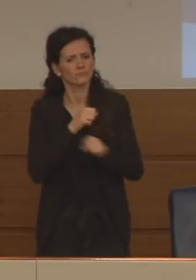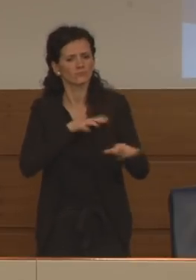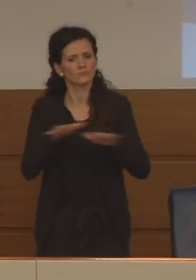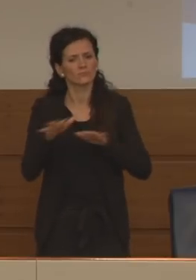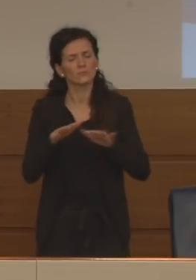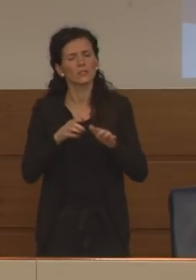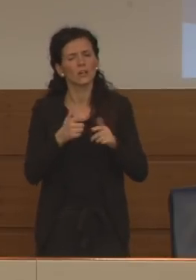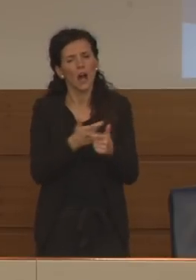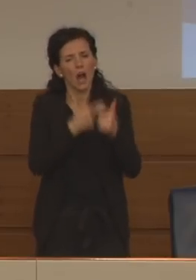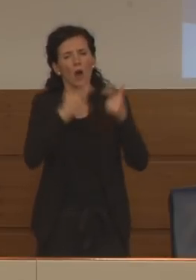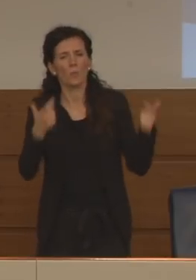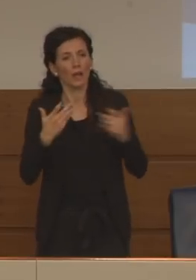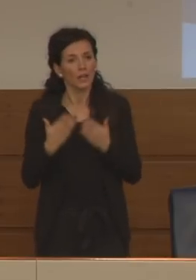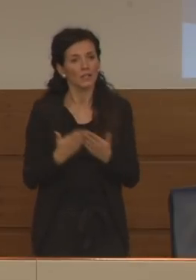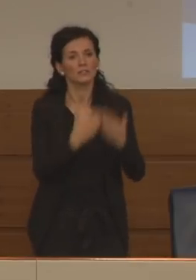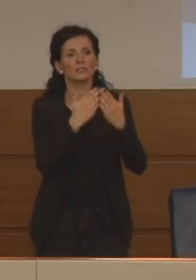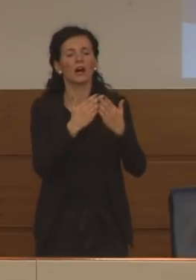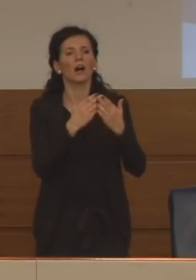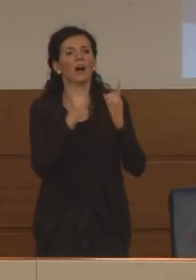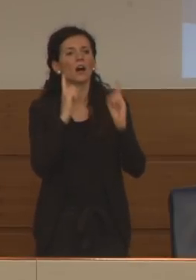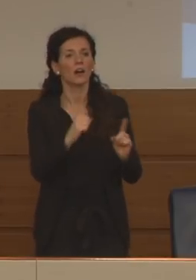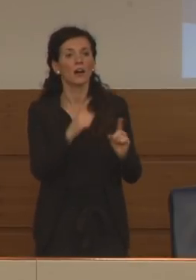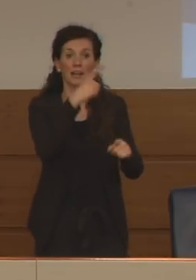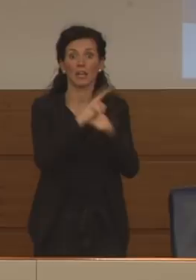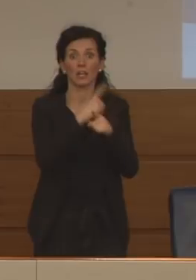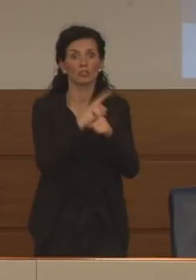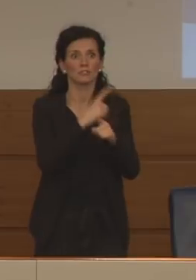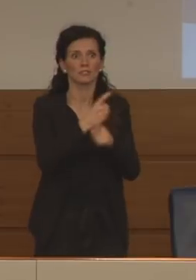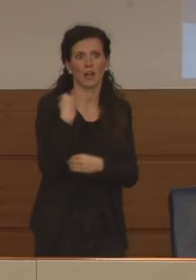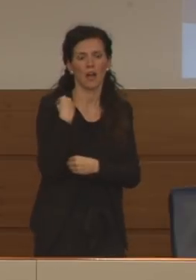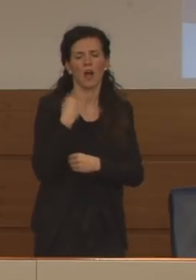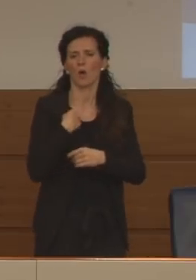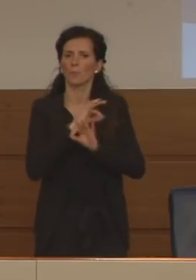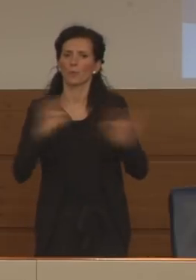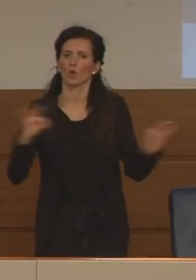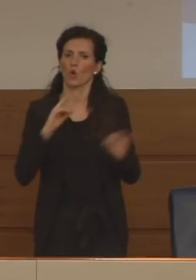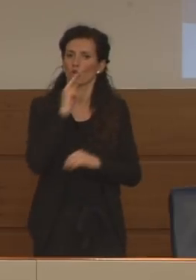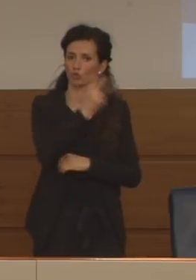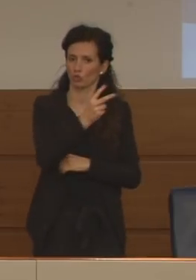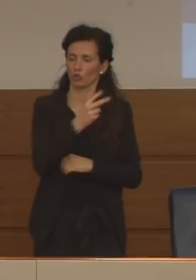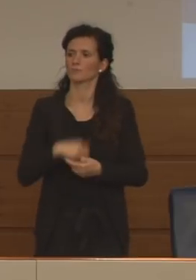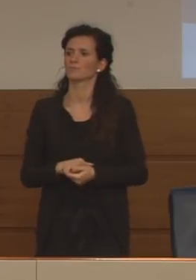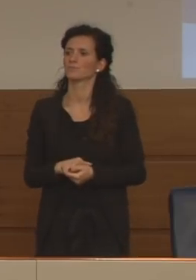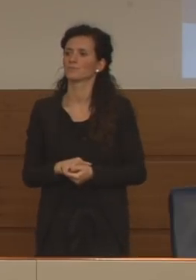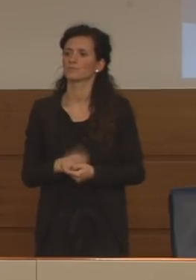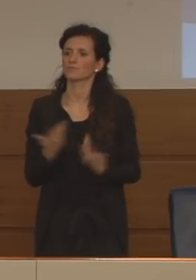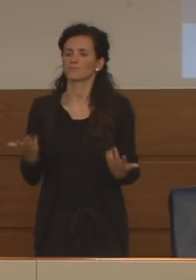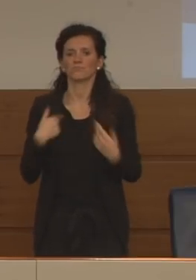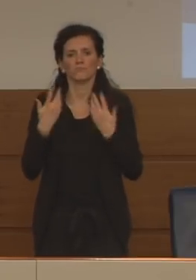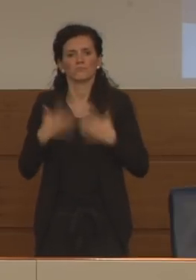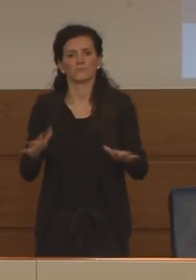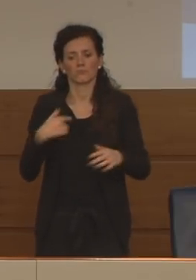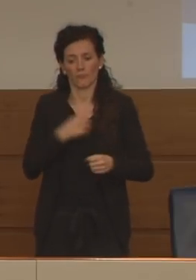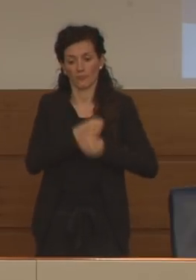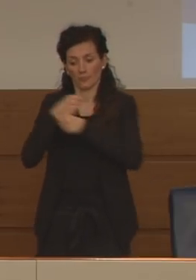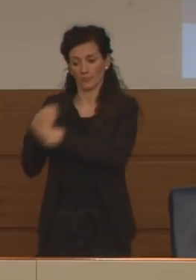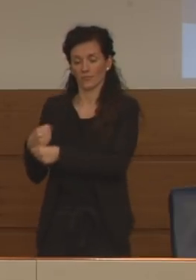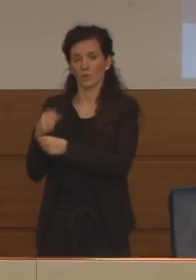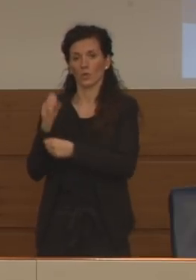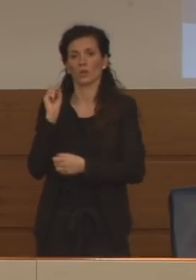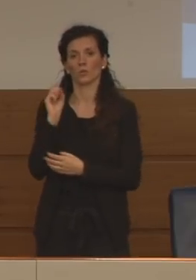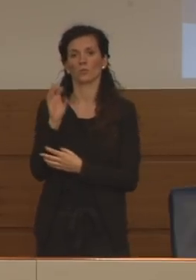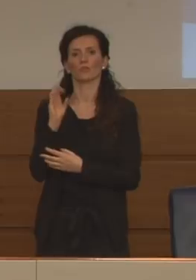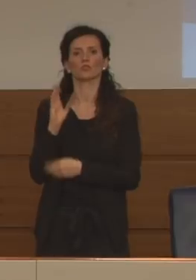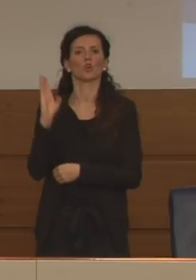potenziare la capacità di risposta della regione lombardia io mi fermerei qui darei la parola a